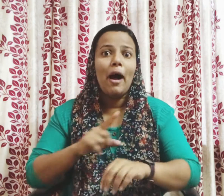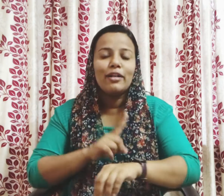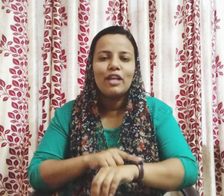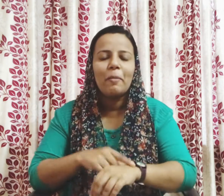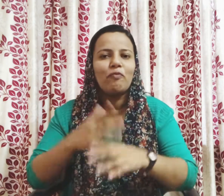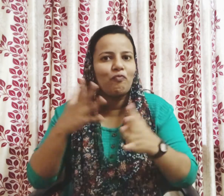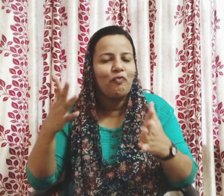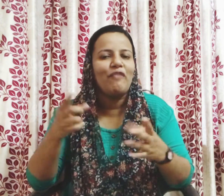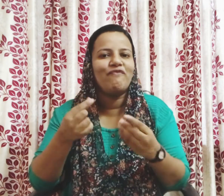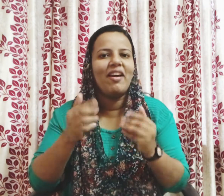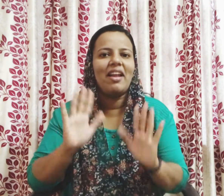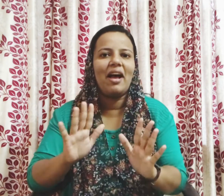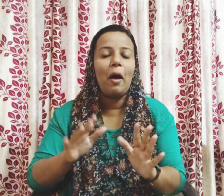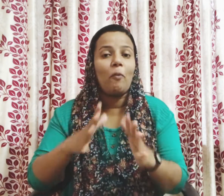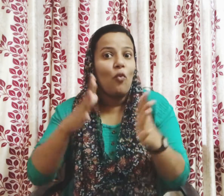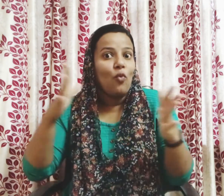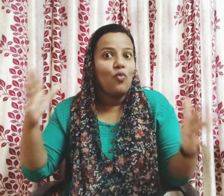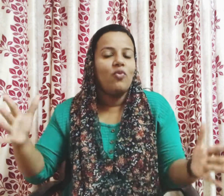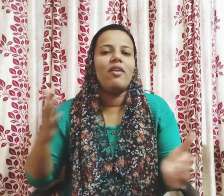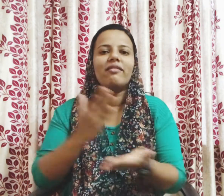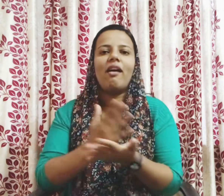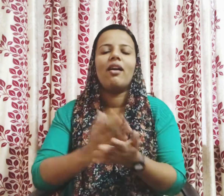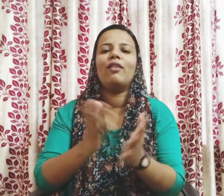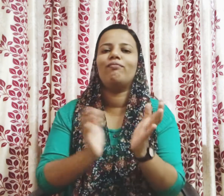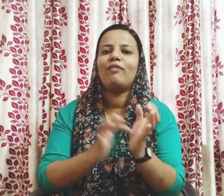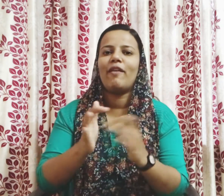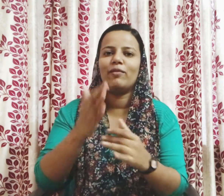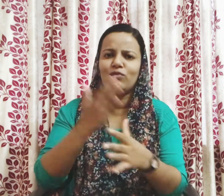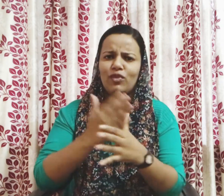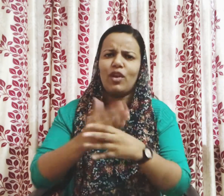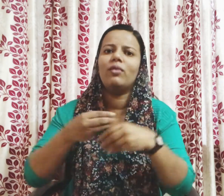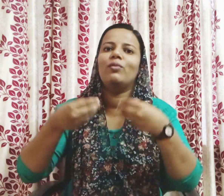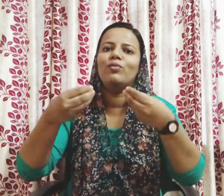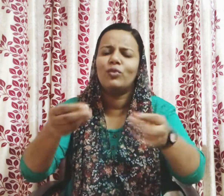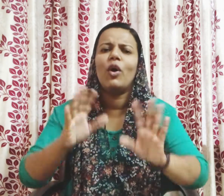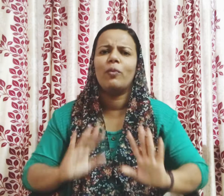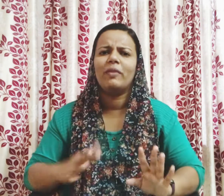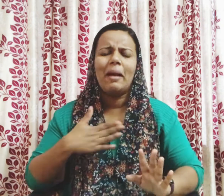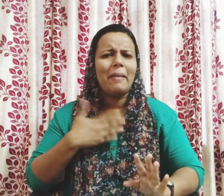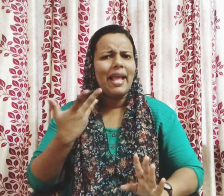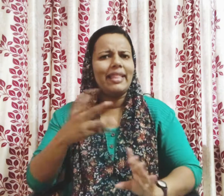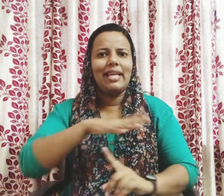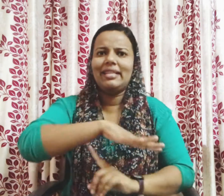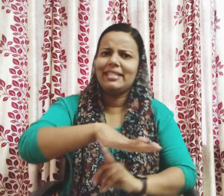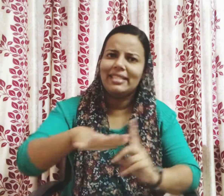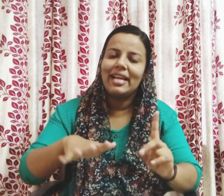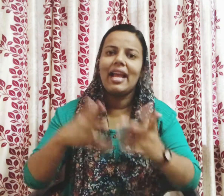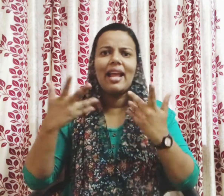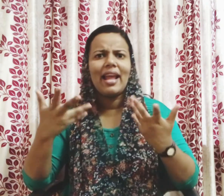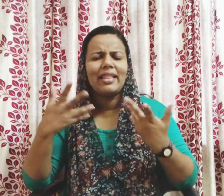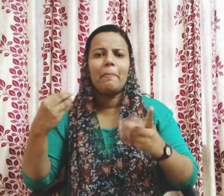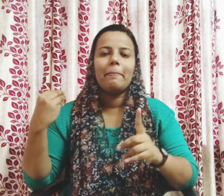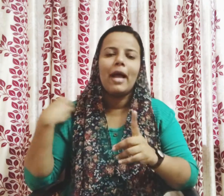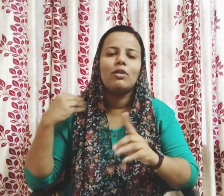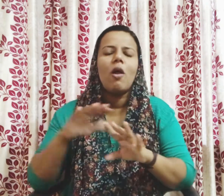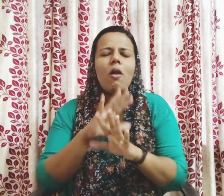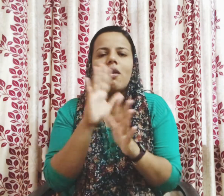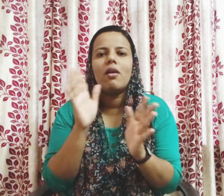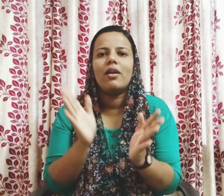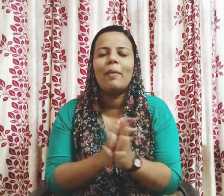കർത്താവ് നിങ്ങളറിയാതെ നിങ്ങളിൽ വൻ കാര്യങ്ങൾ ചെയ്യുക, നിങ്ങളറിയാതെ നിങ്ങൾ നേരിടാൻ പോകുന്ന വിഷയങ്ങൾക്കും നിങ്ങൾ നേരിടാൻ പോകുന്ന